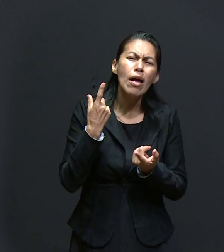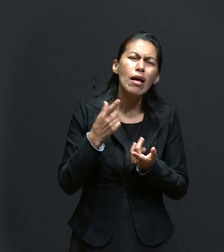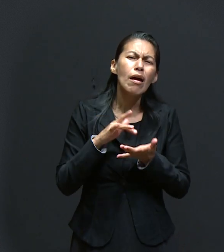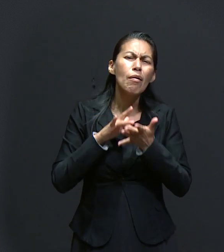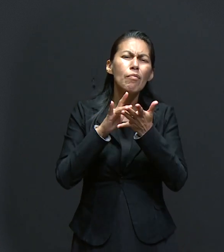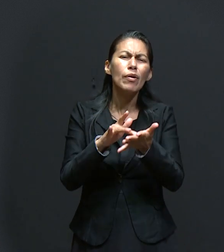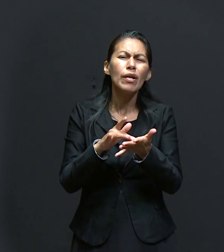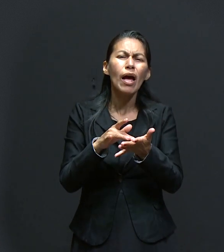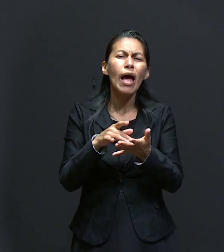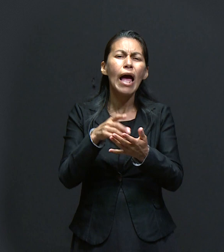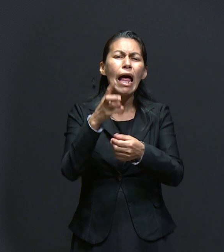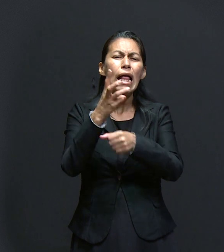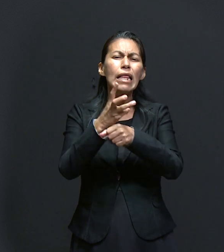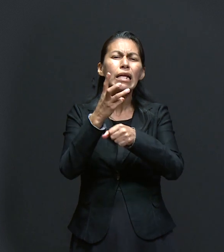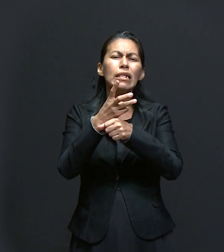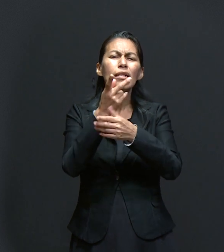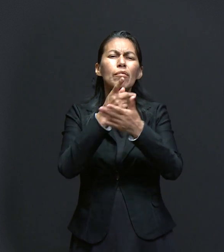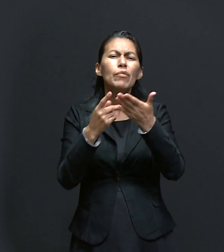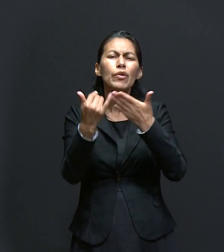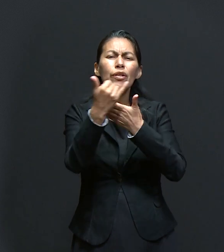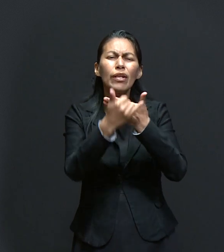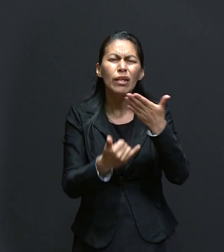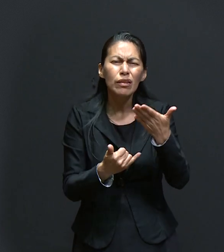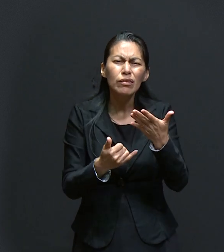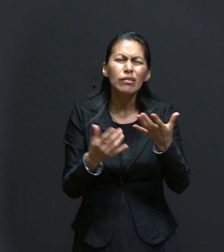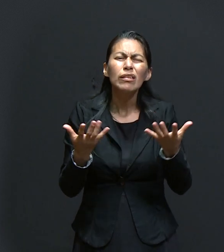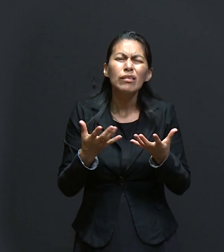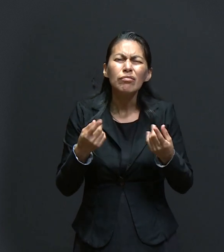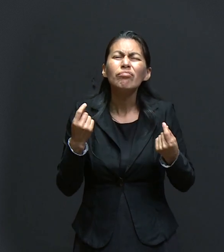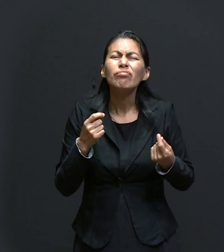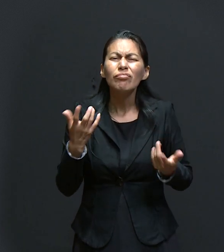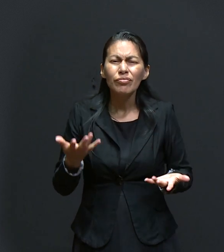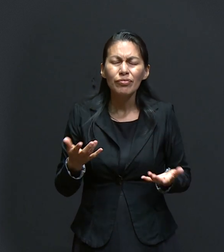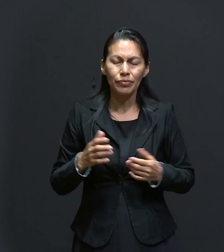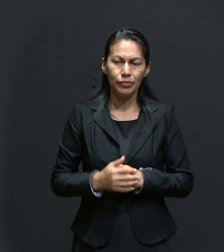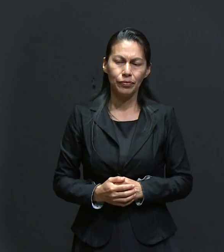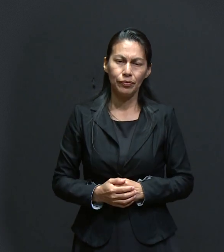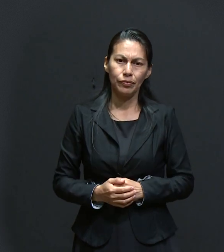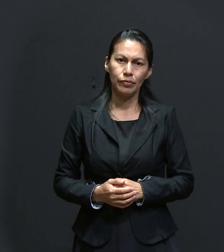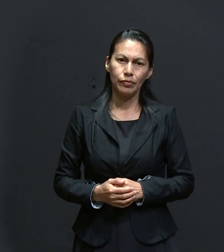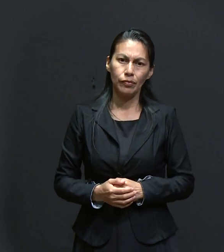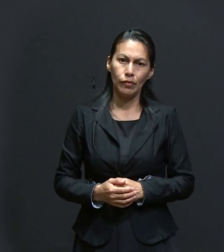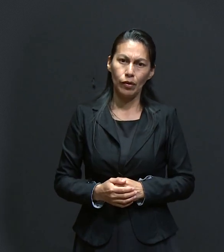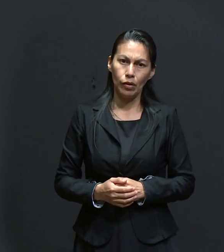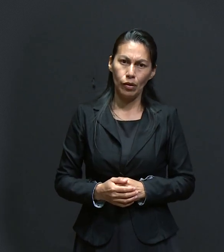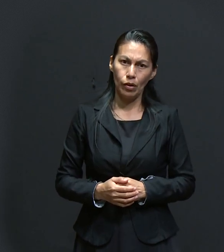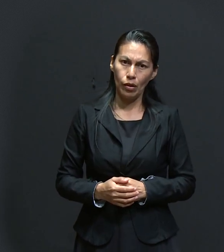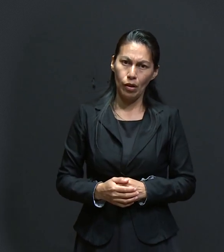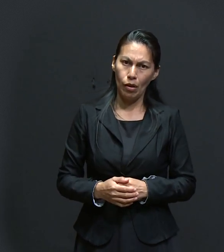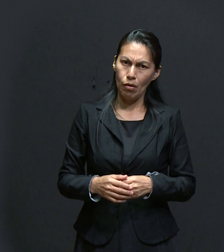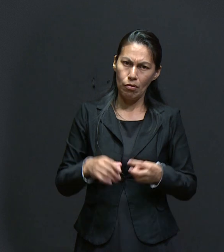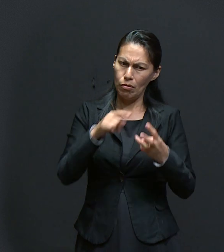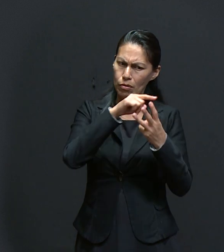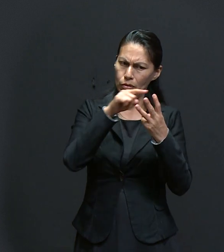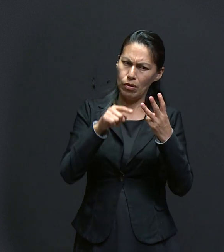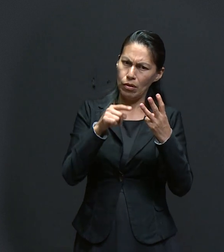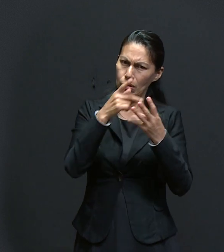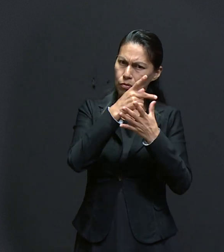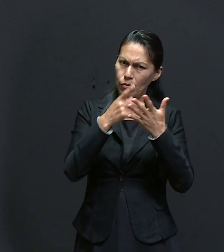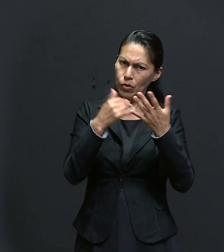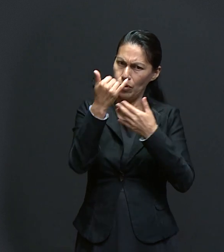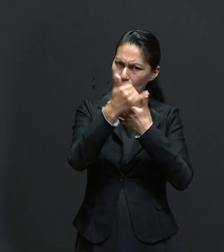que debe de hacer hagamos de cualquier proyecto puedan dar